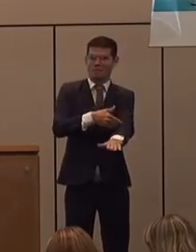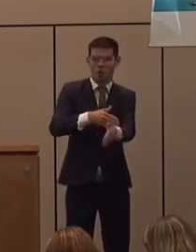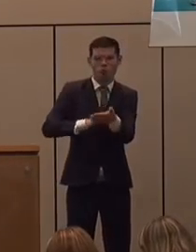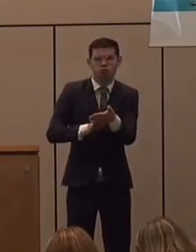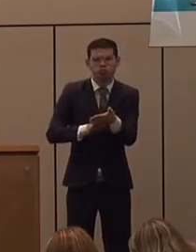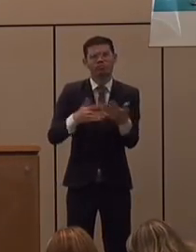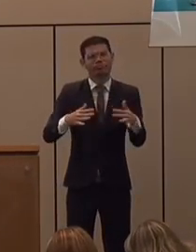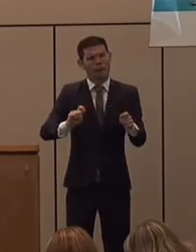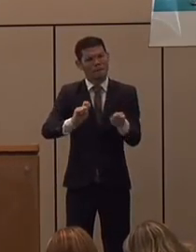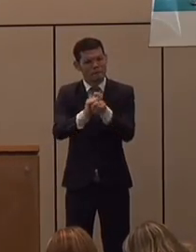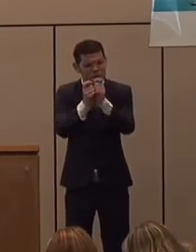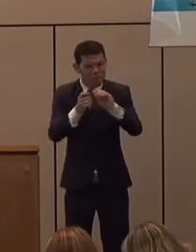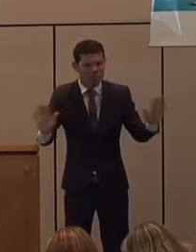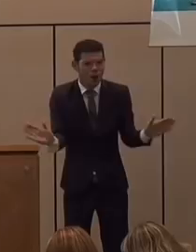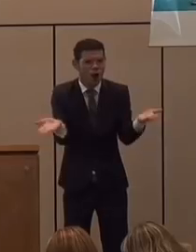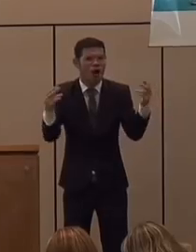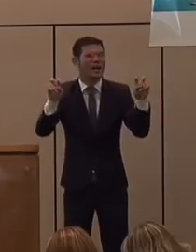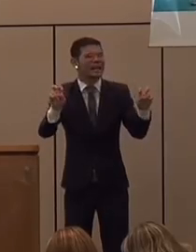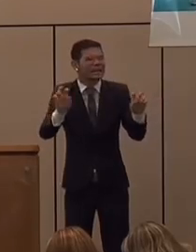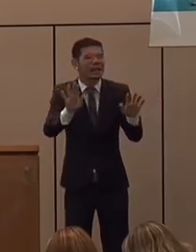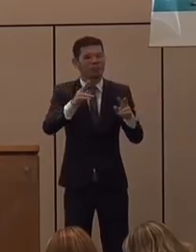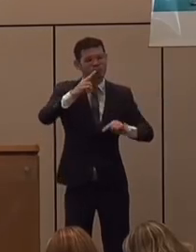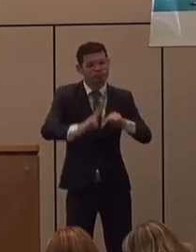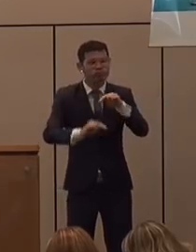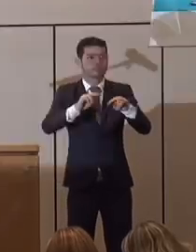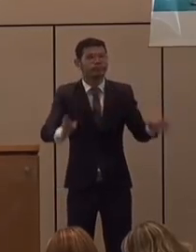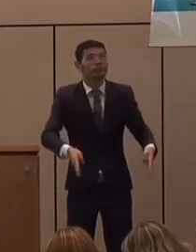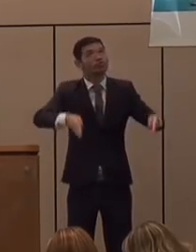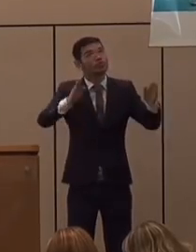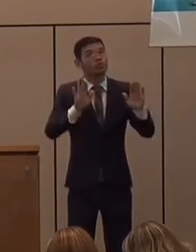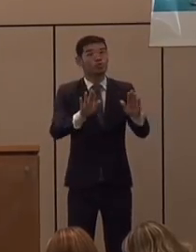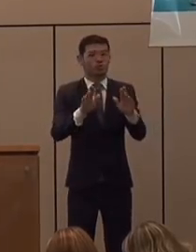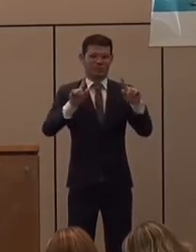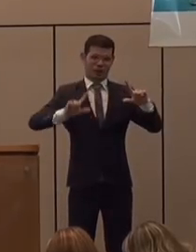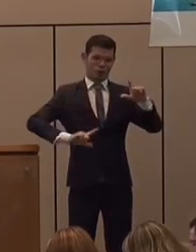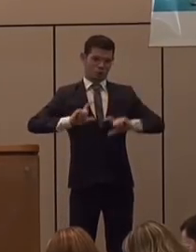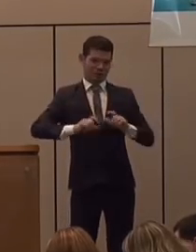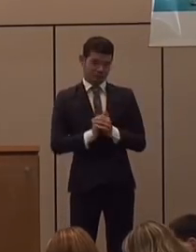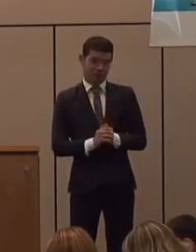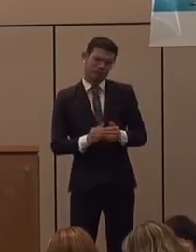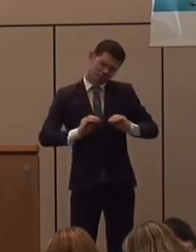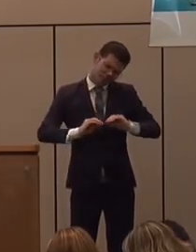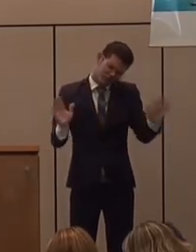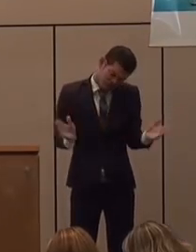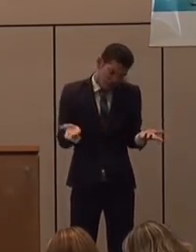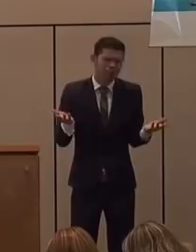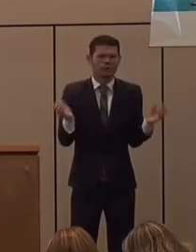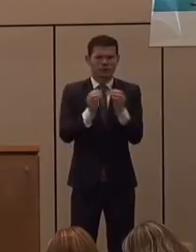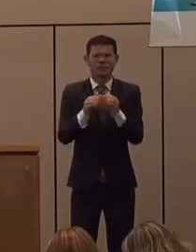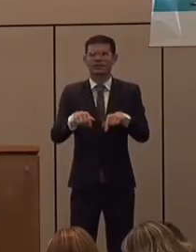privado en el mejoramiento de la infraestructura turística y por supuesto el hecho de que hoy día colombia es el referente como